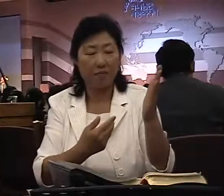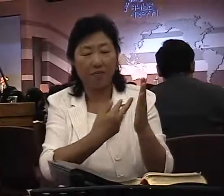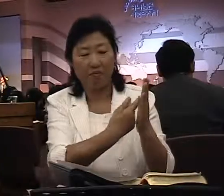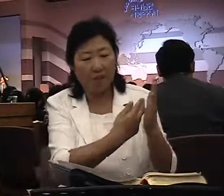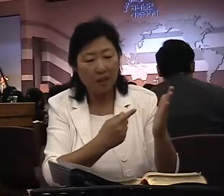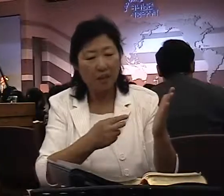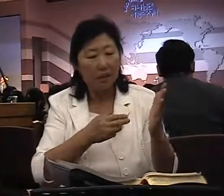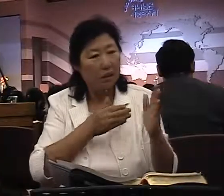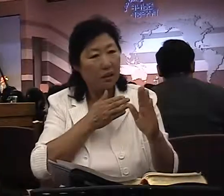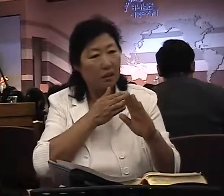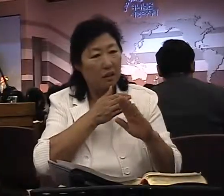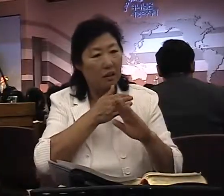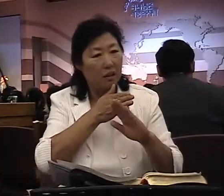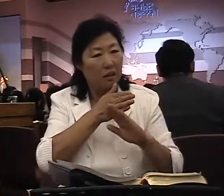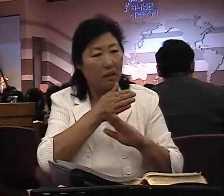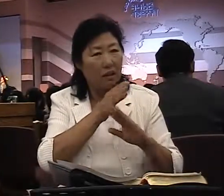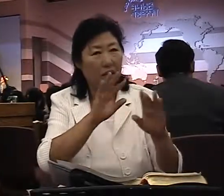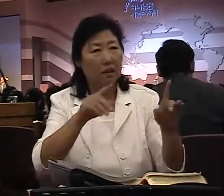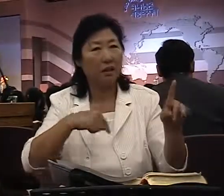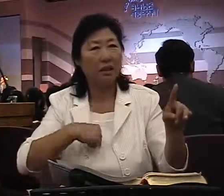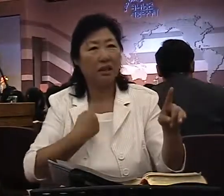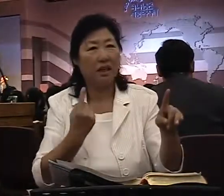지나면서 캐스켓을 보는 순간 자기 얼굴을 보고